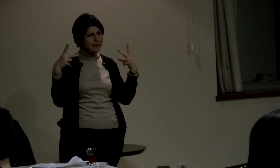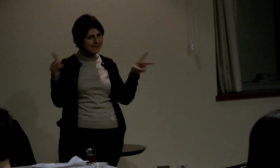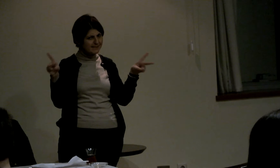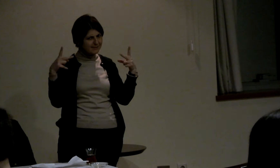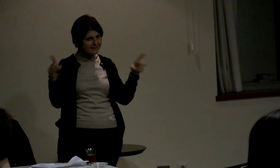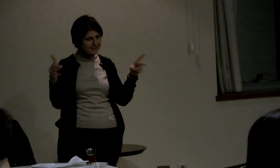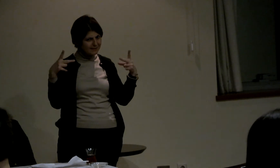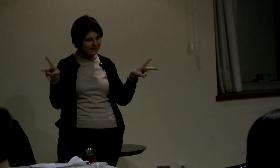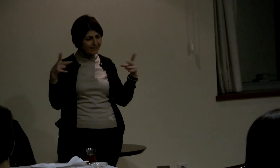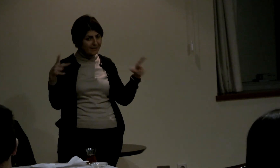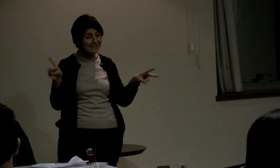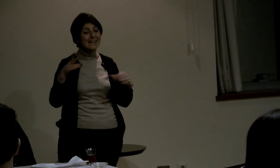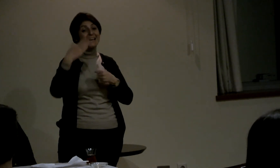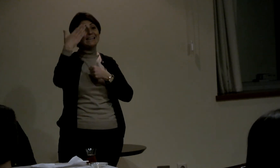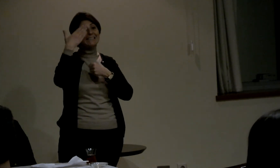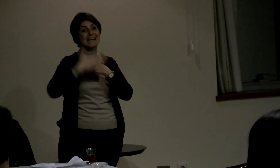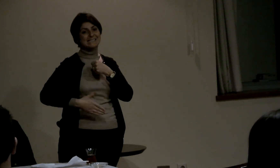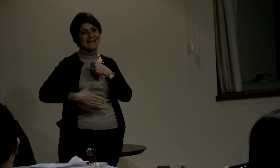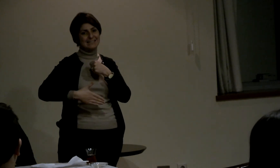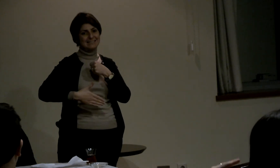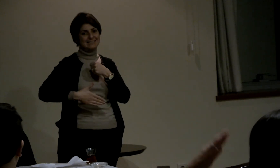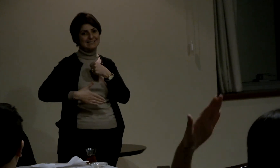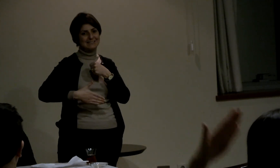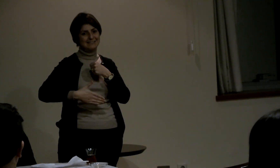serbest, evet. Yasak.